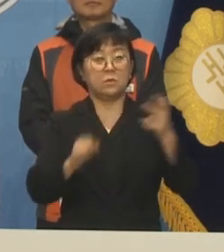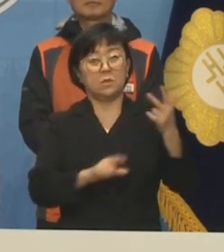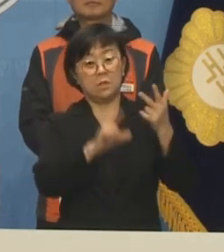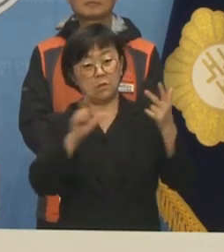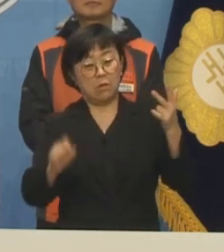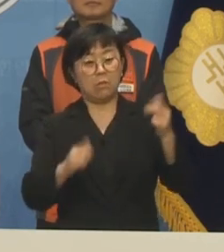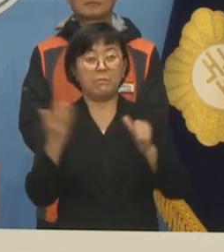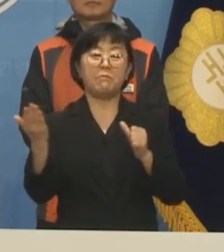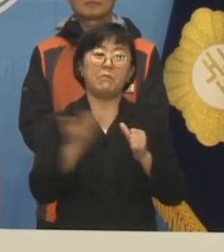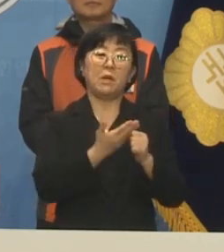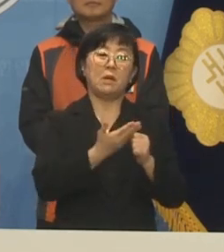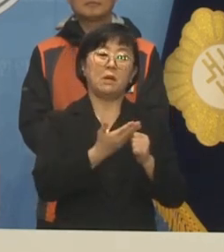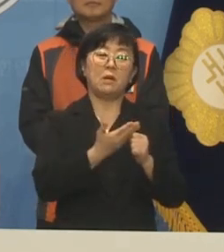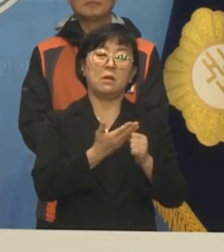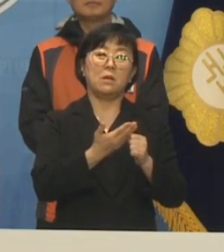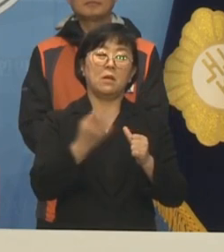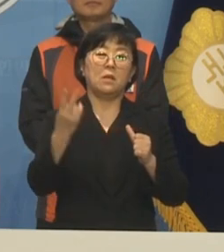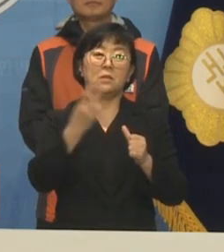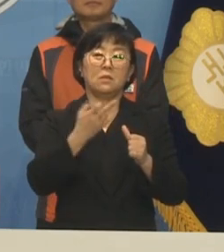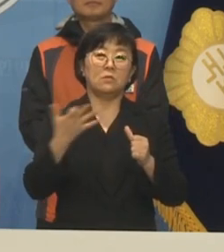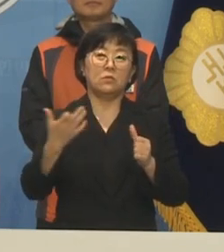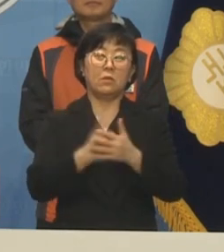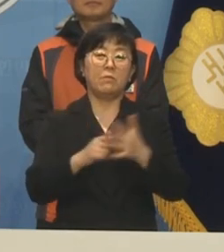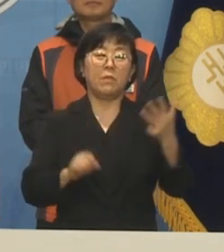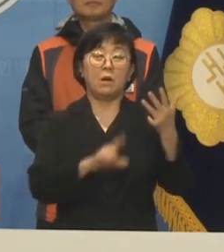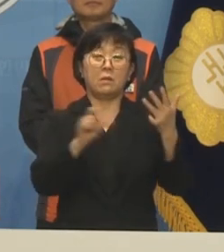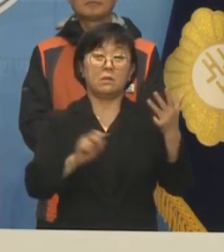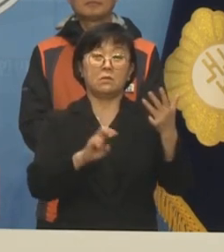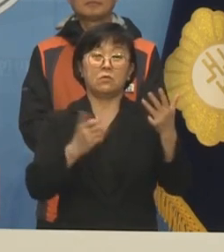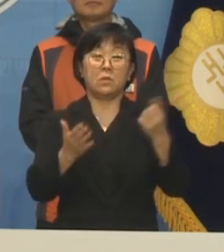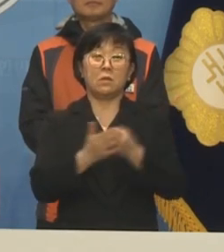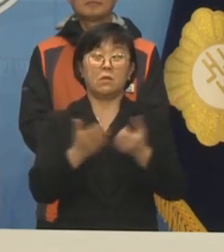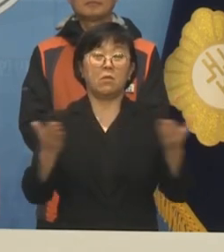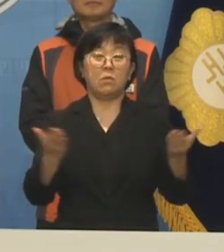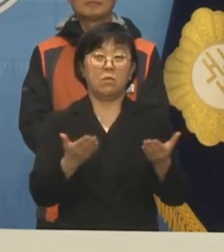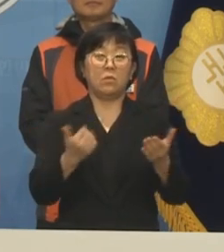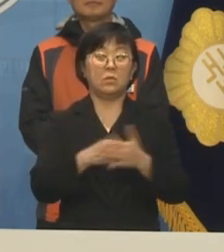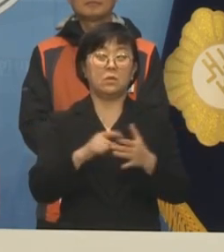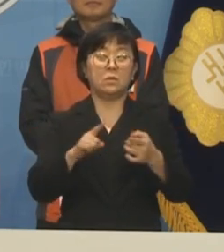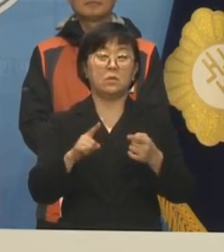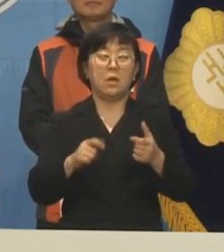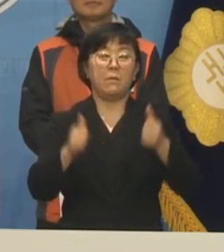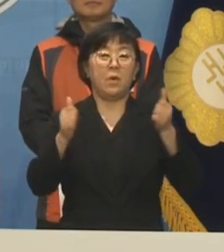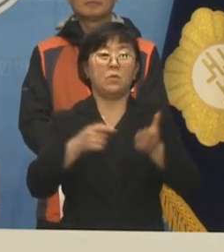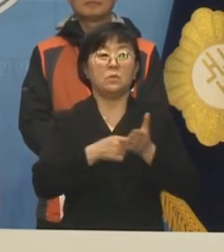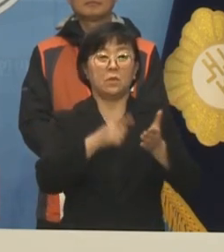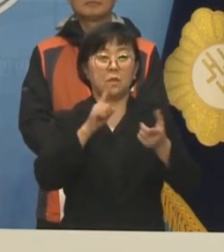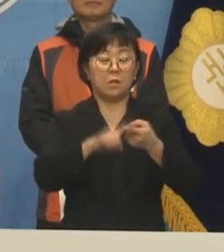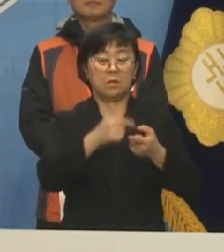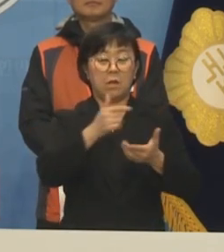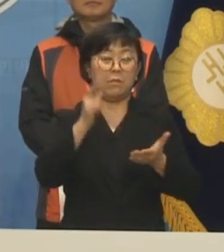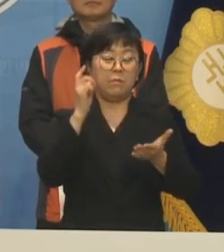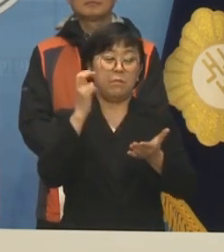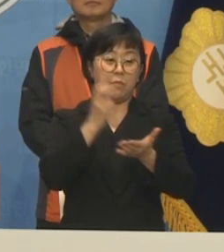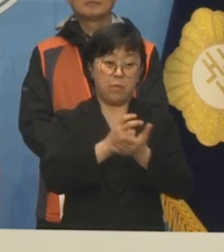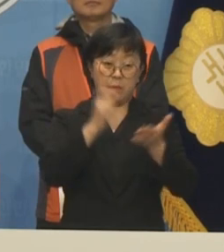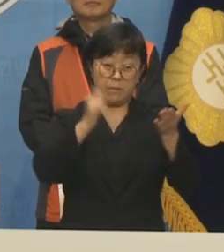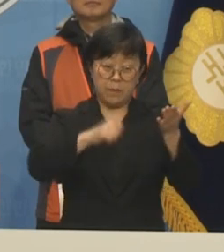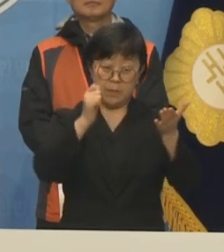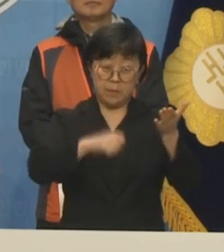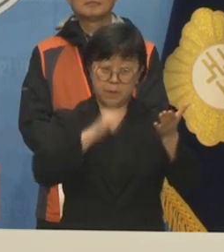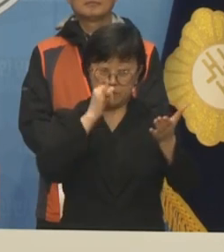7월에 해고되었고 2019년 8월 29일 근로자 지휘확인 소송에 대한 대법원 판결이